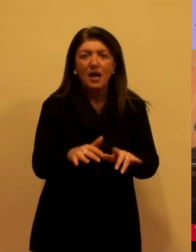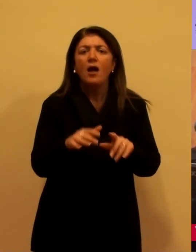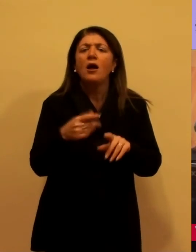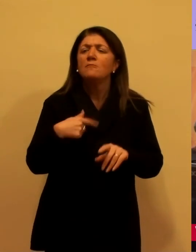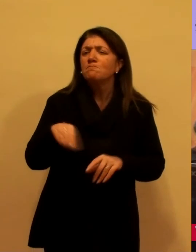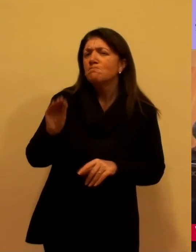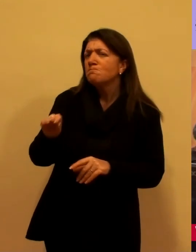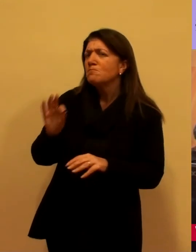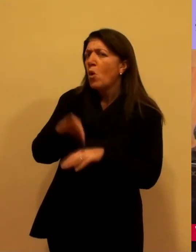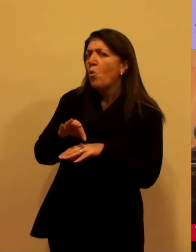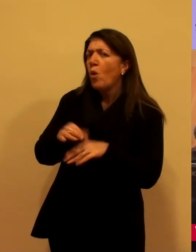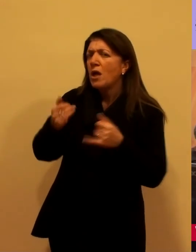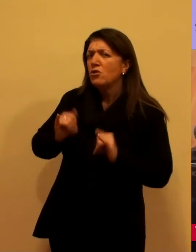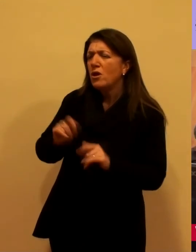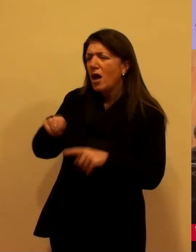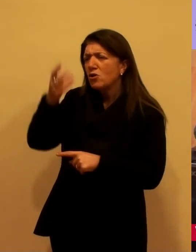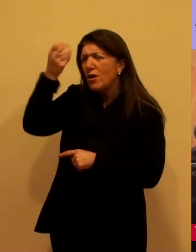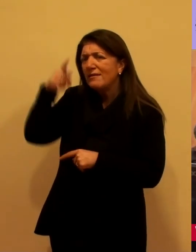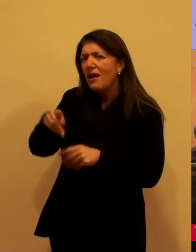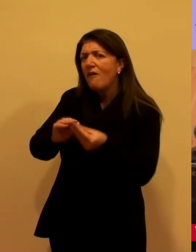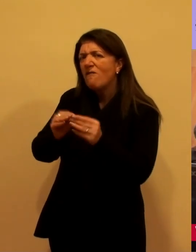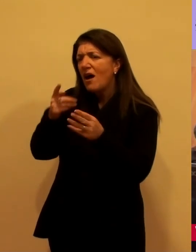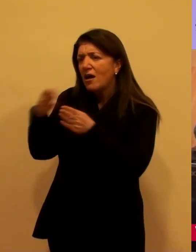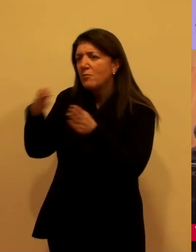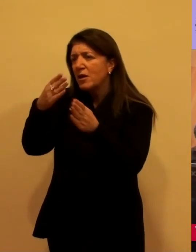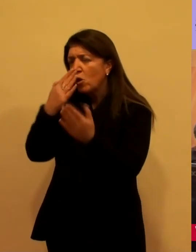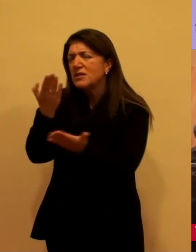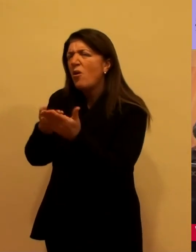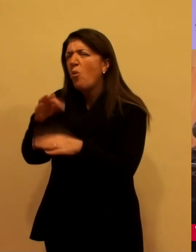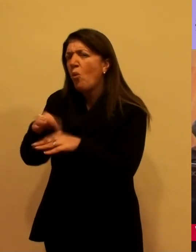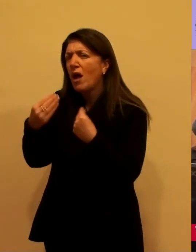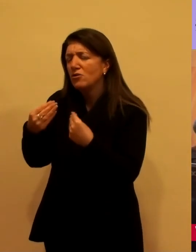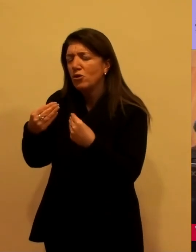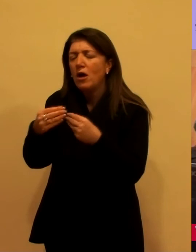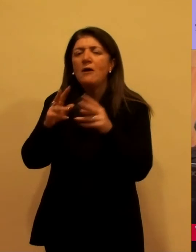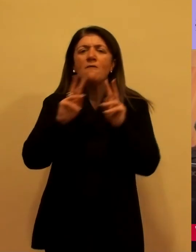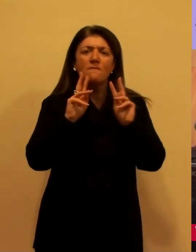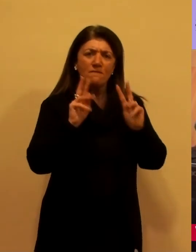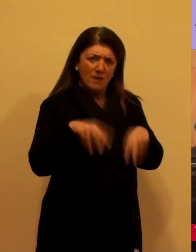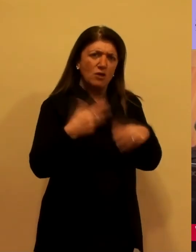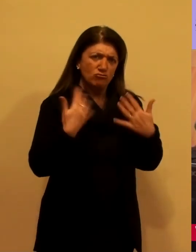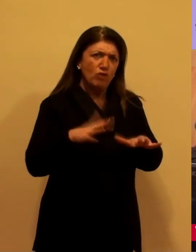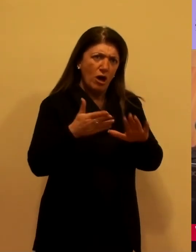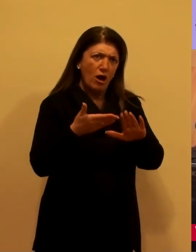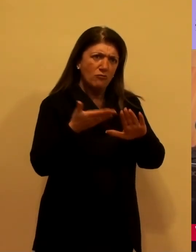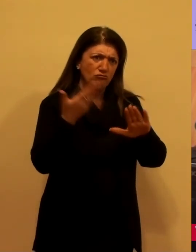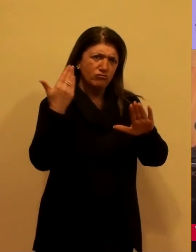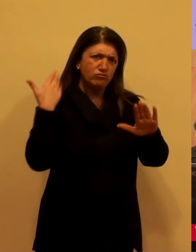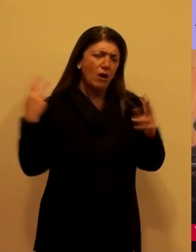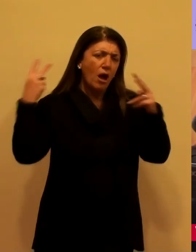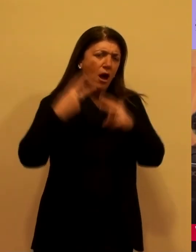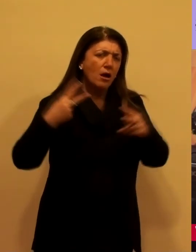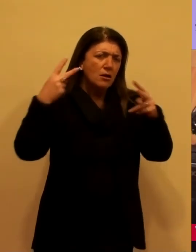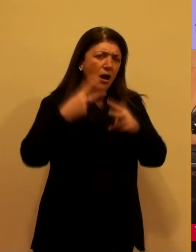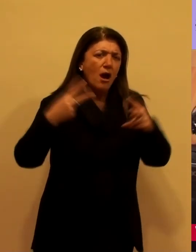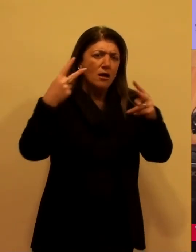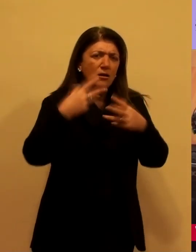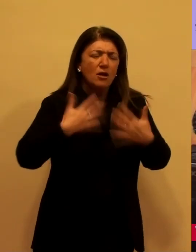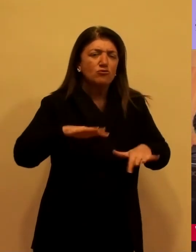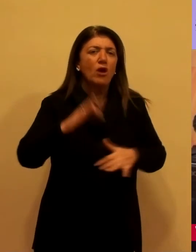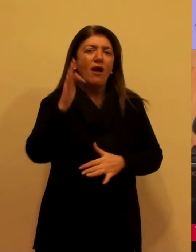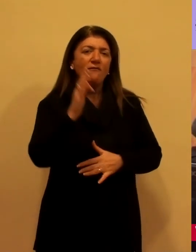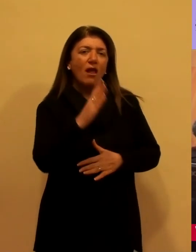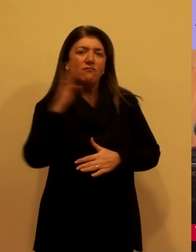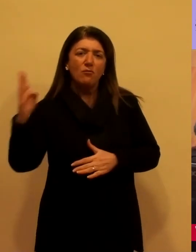nata l'idea di istituire questi percorsi ad hoc, diciamo? Sì, questi percorsi ci sono da davvero tantissimi anni. Già Flavia Barbaro,